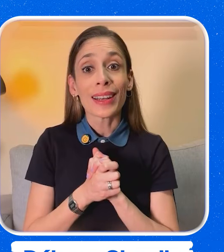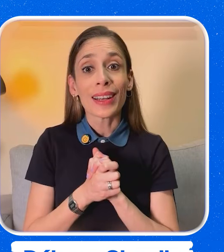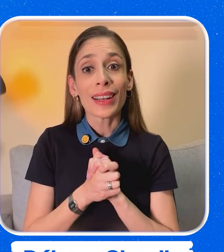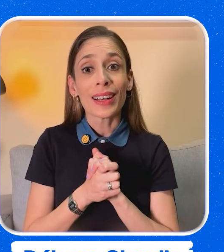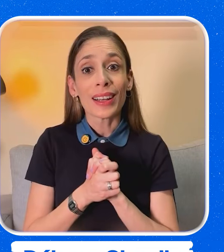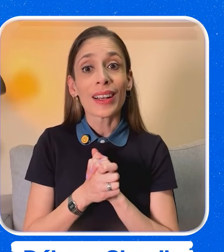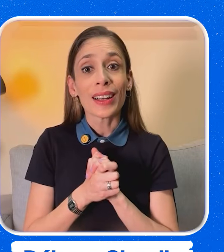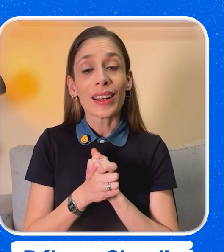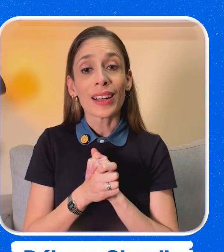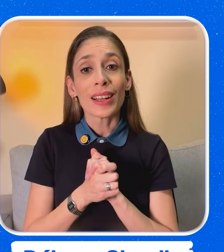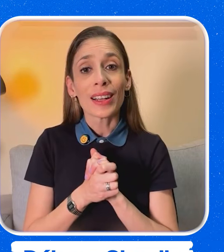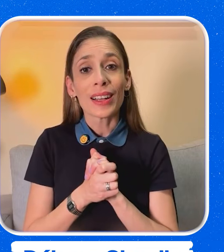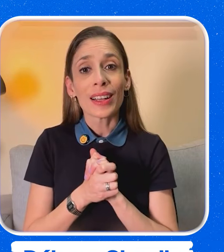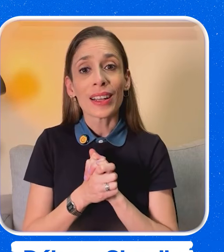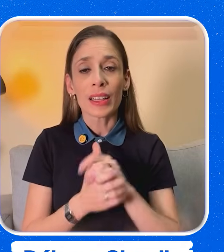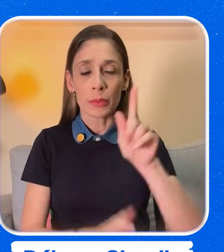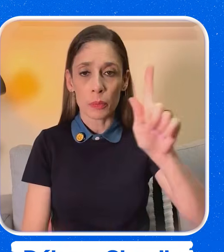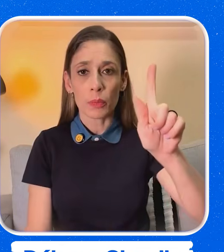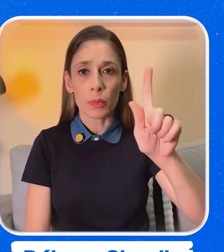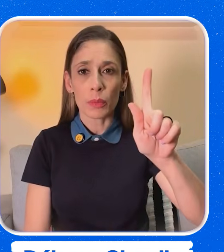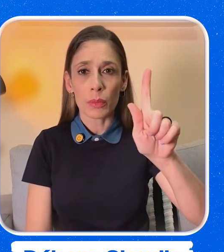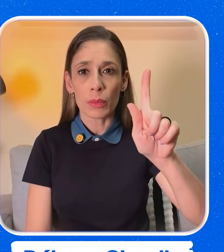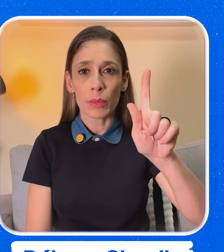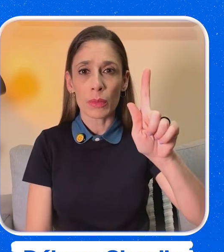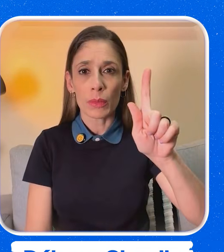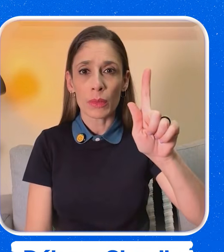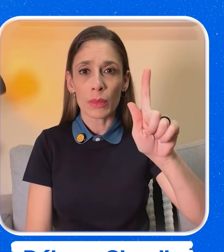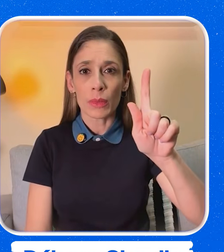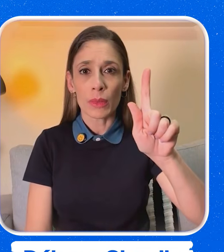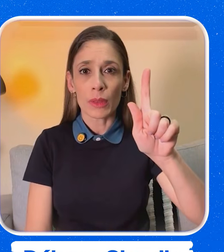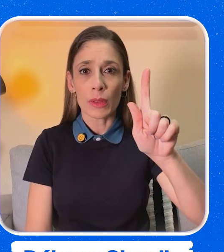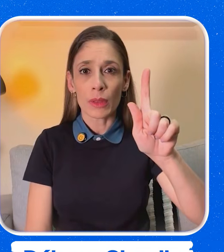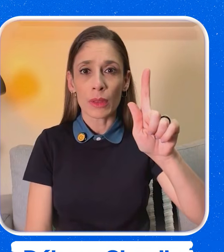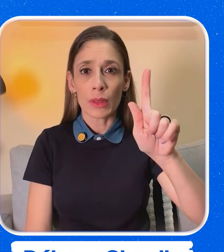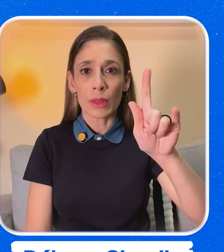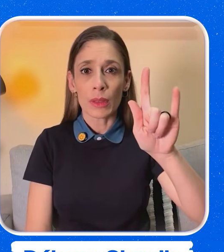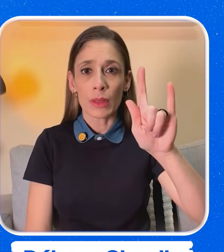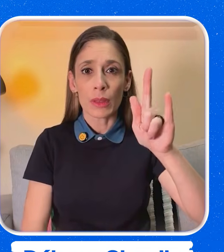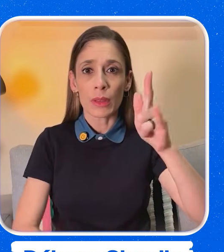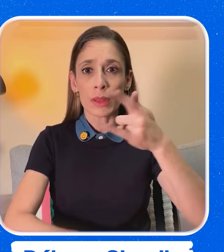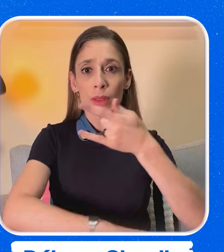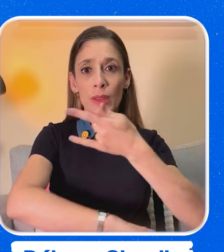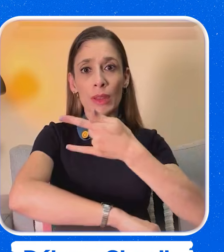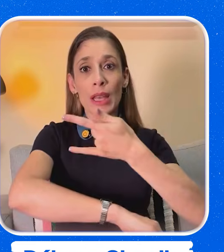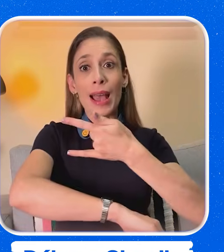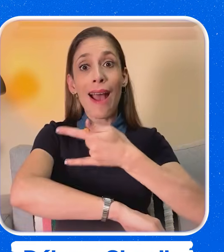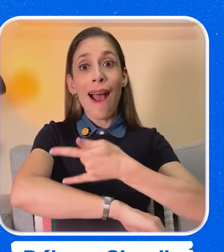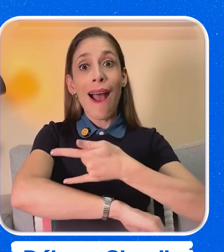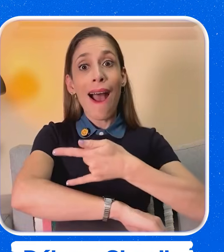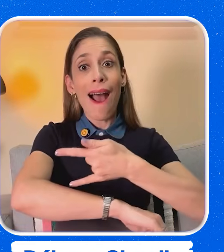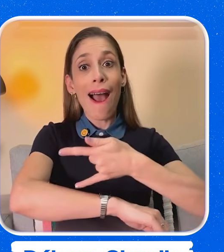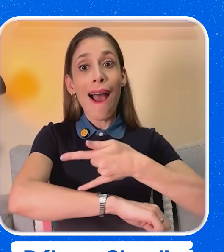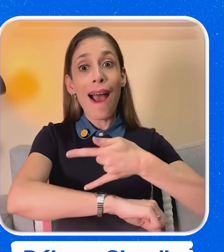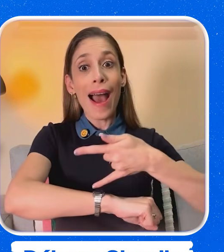O sinal é esse: G de Geni, formando uma máquina e tatuando.